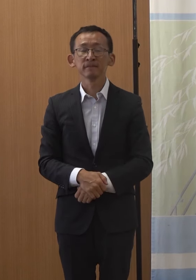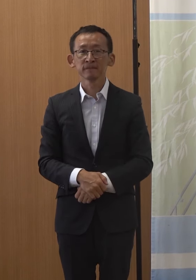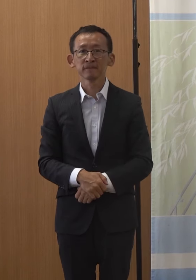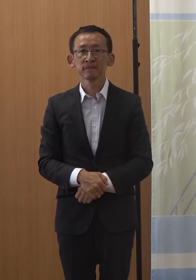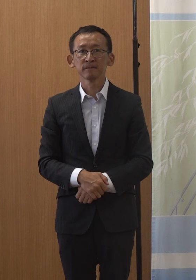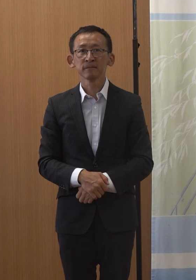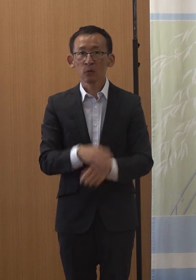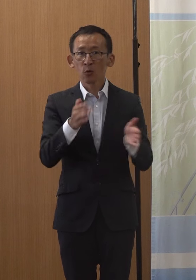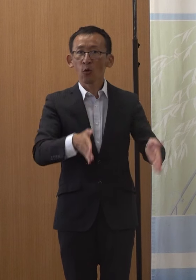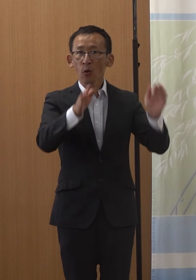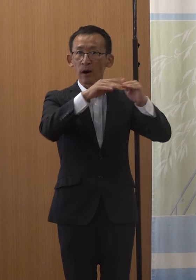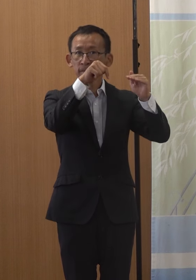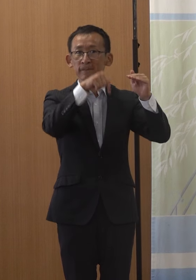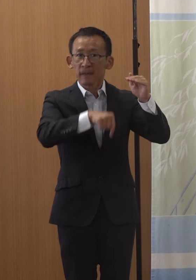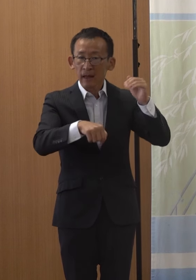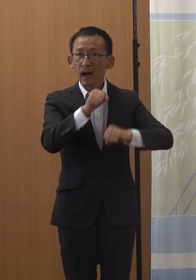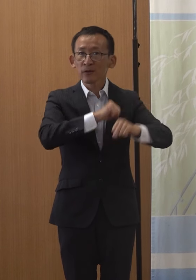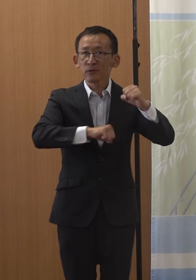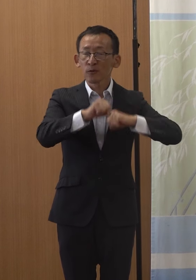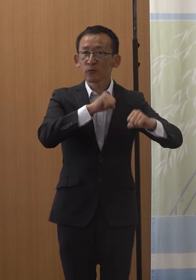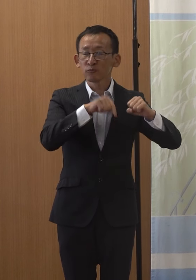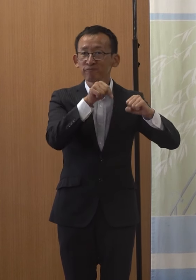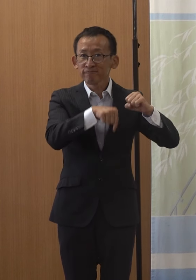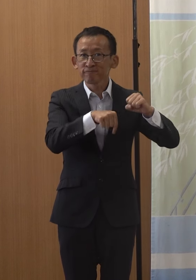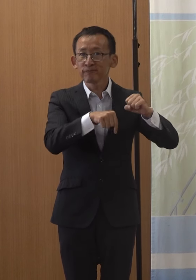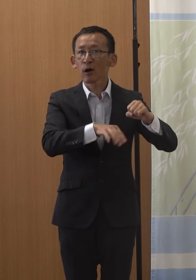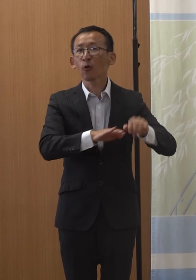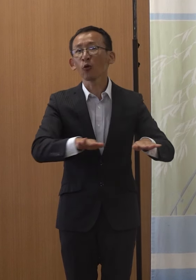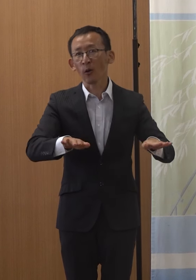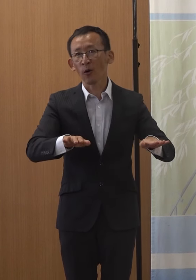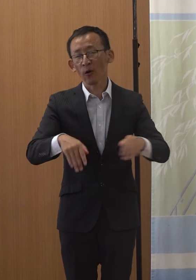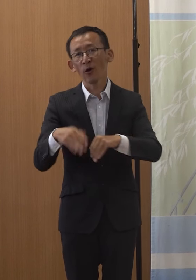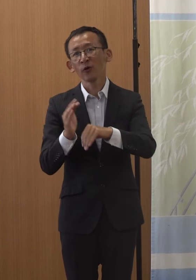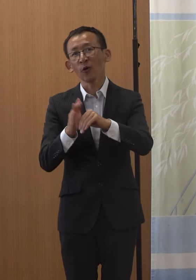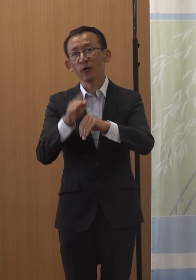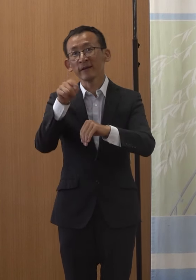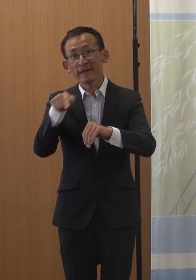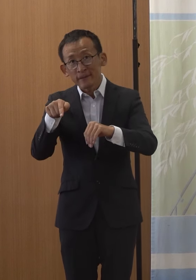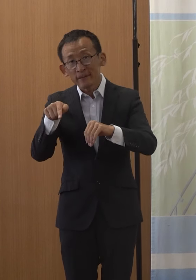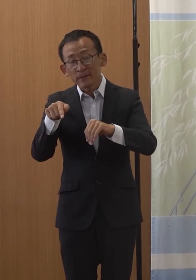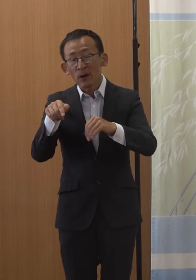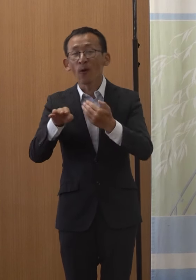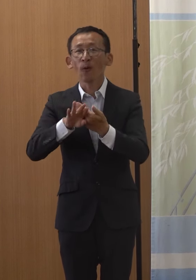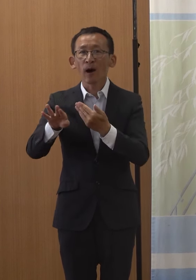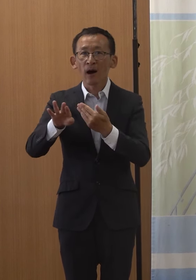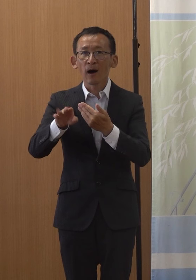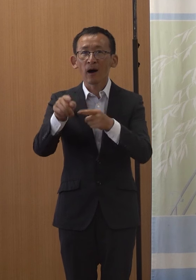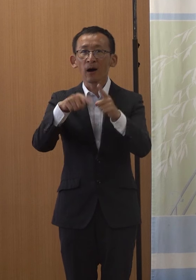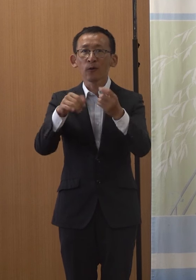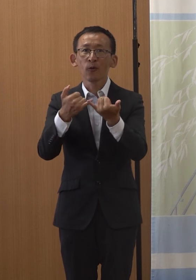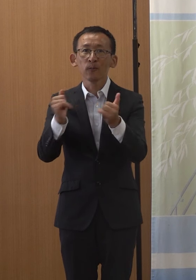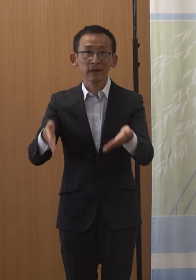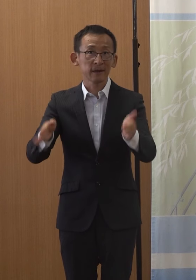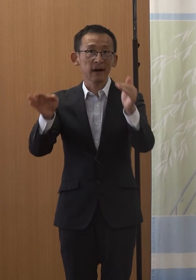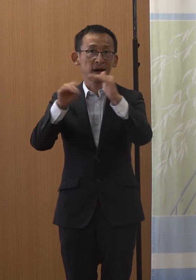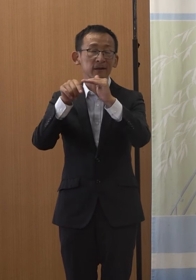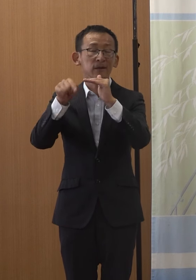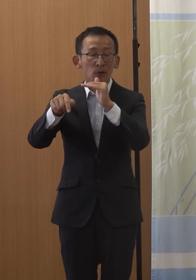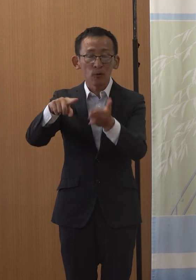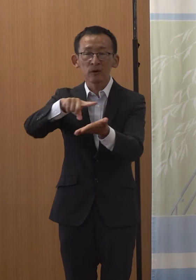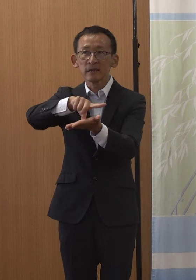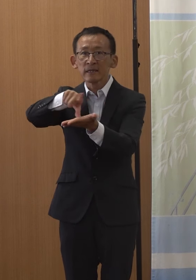創造館で活動する、子どもたちや料理人のほか、野町公民館をはじめとした地域